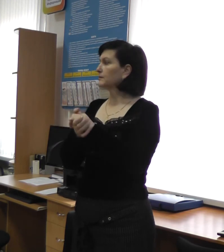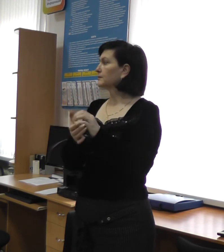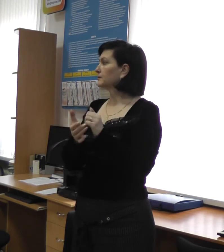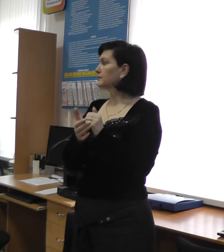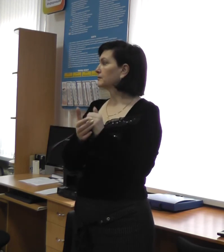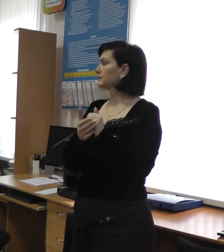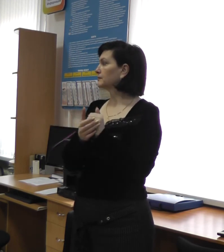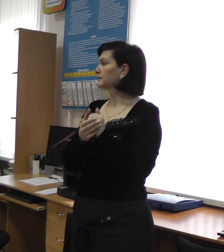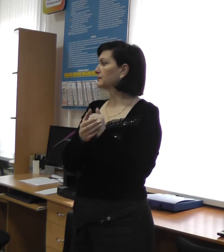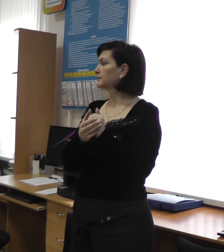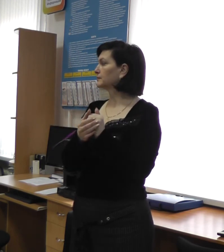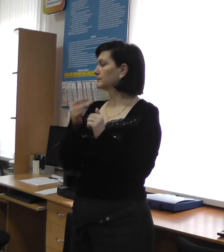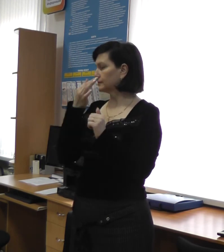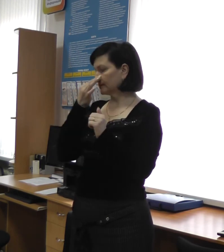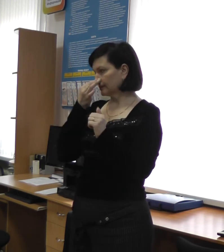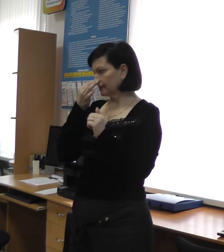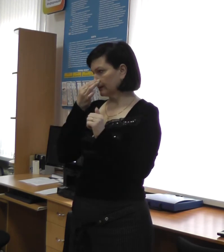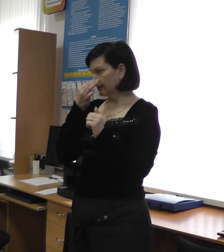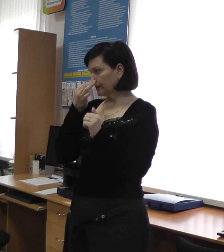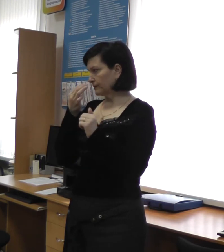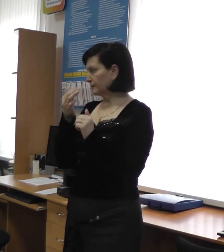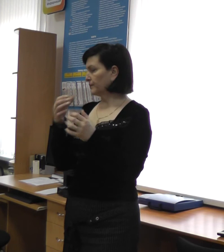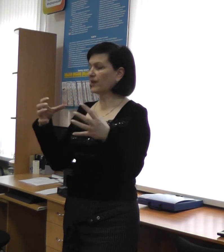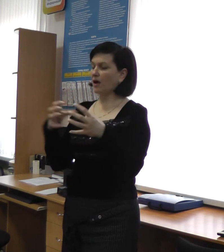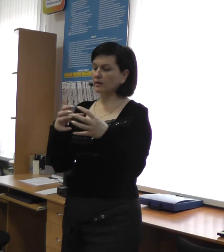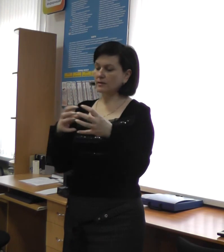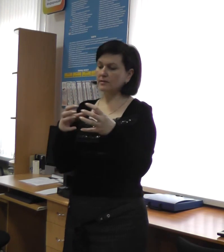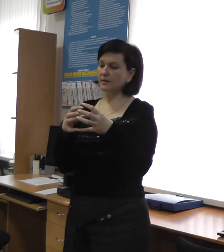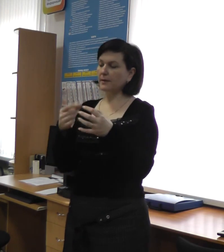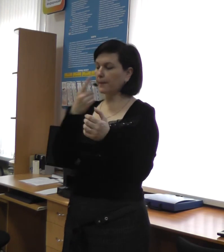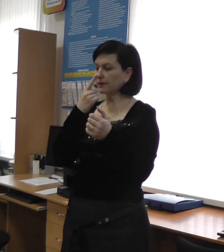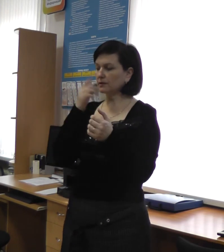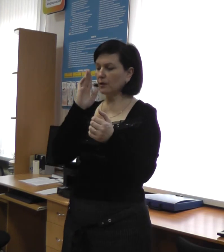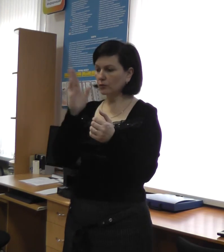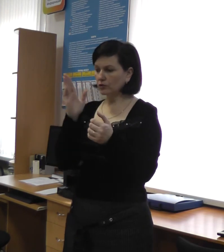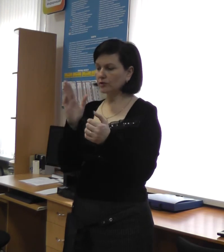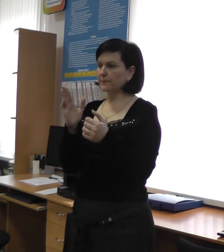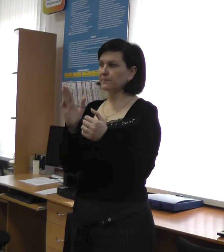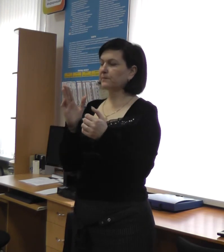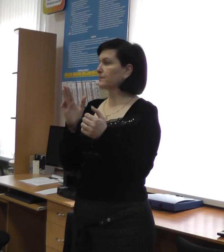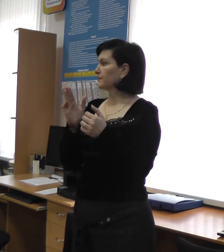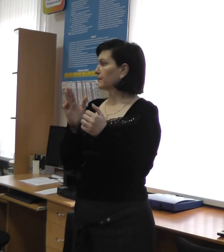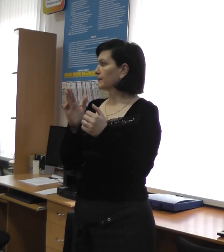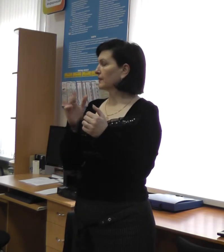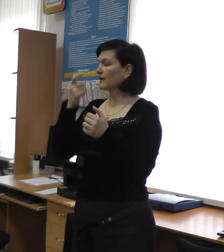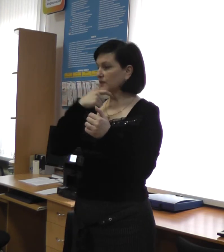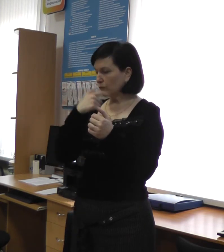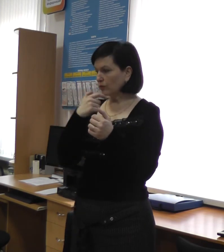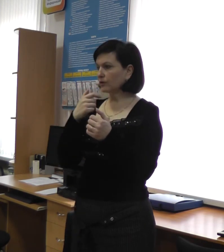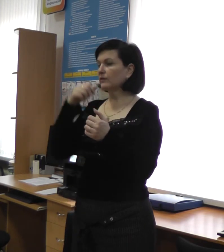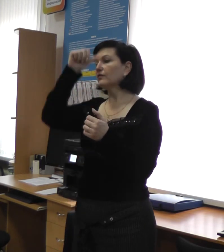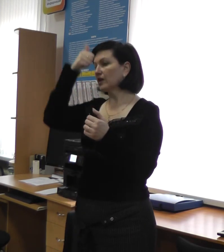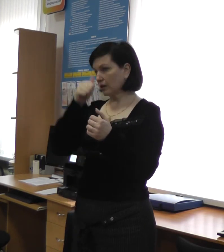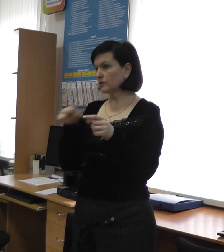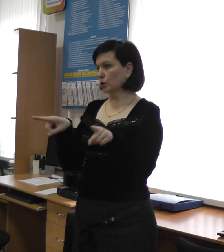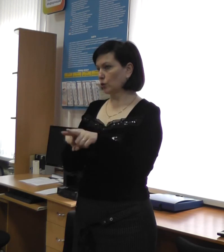важным шагом в развитии двухсторонних связей станет организация в ближайшем будущем деловых миссий, как в Ставрополье, так и